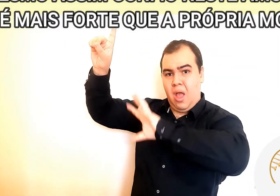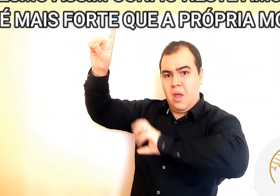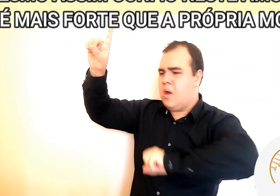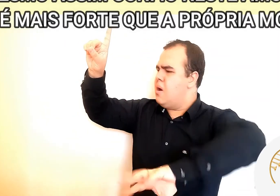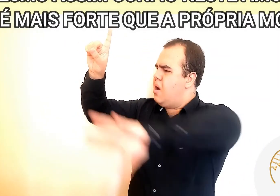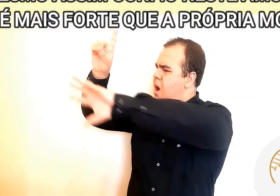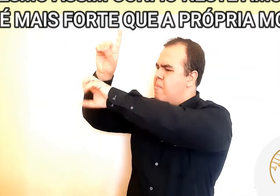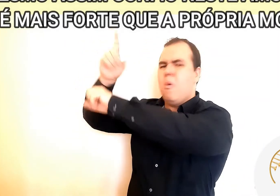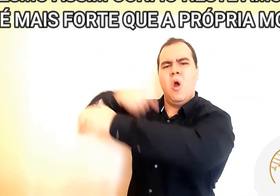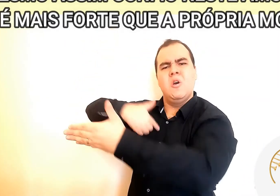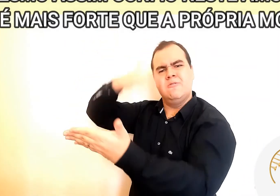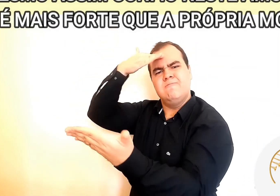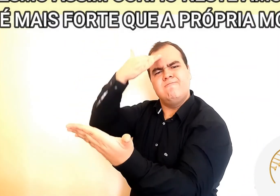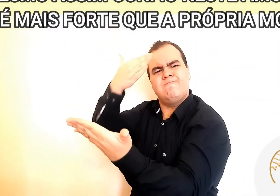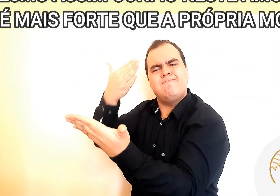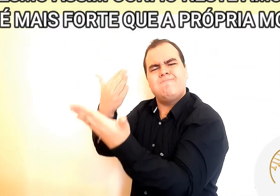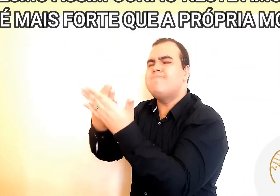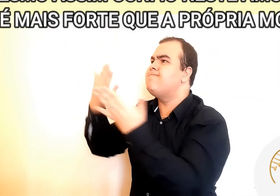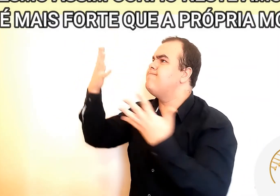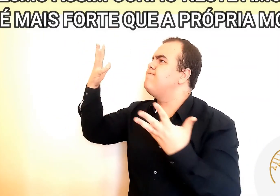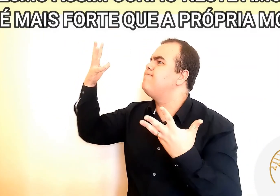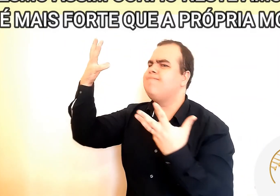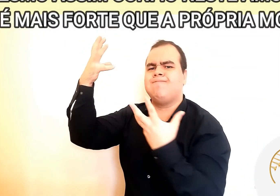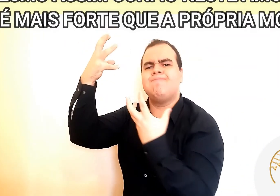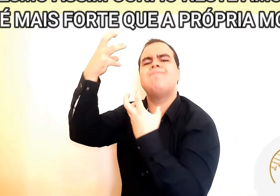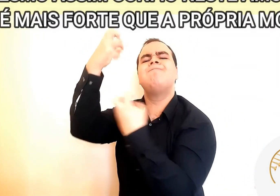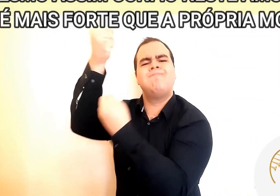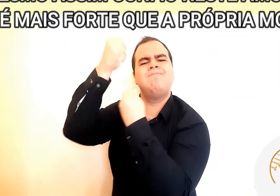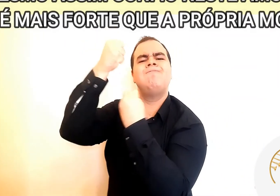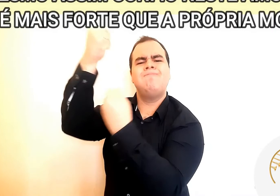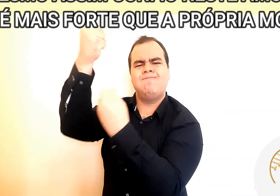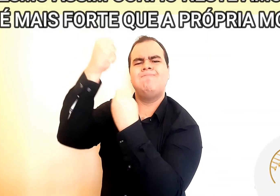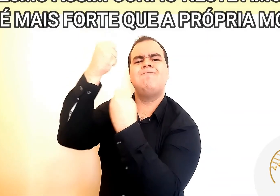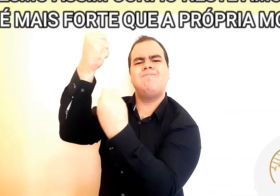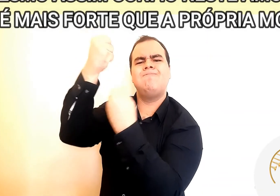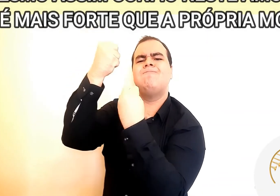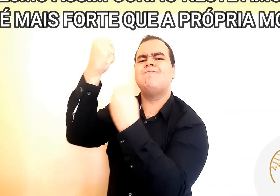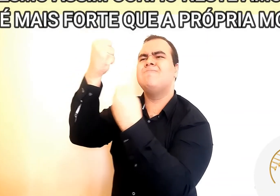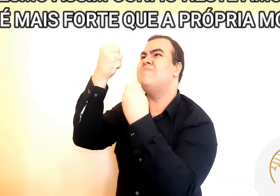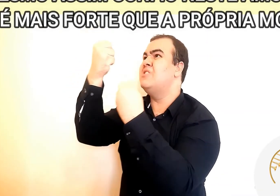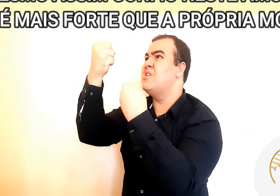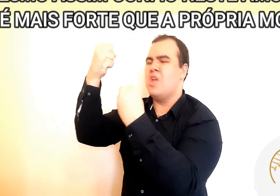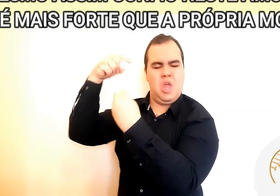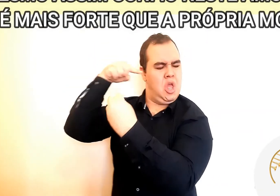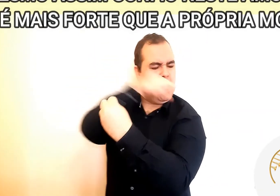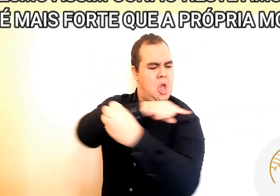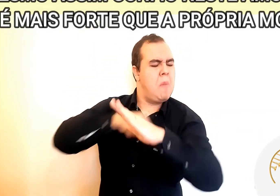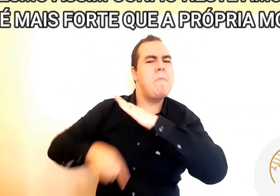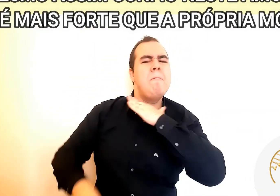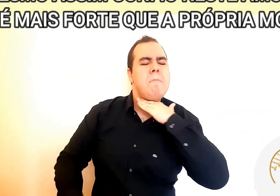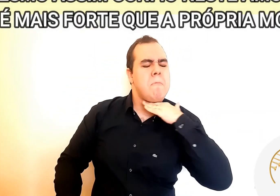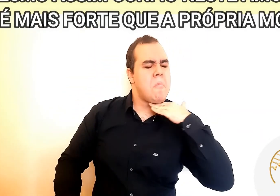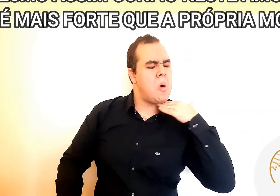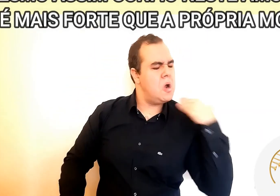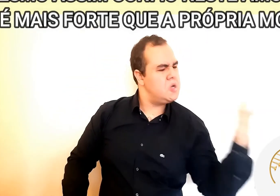assim, confio neste amor que é mais forte